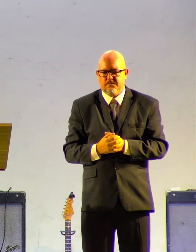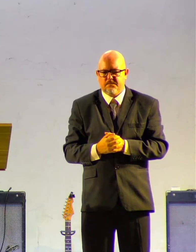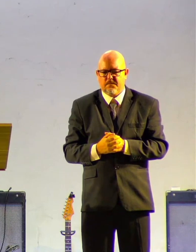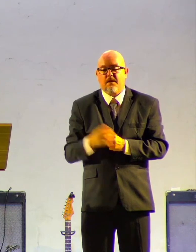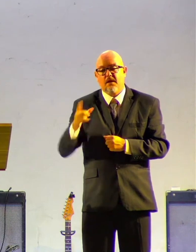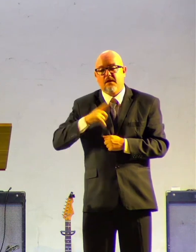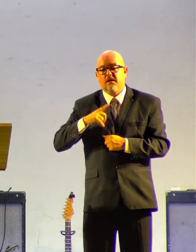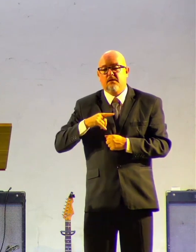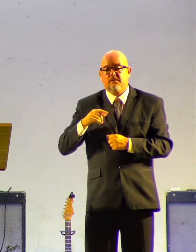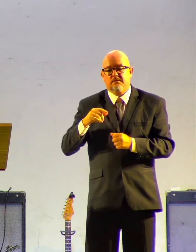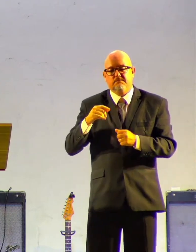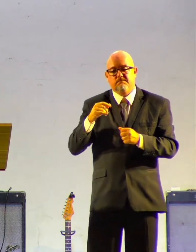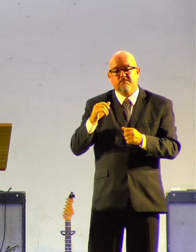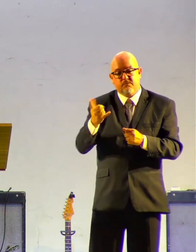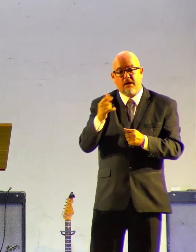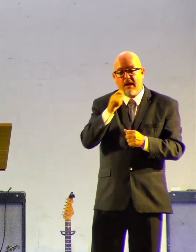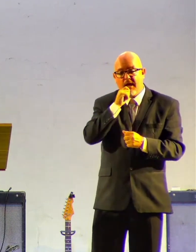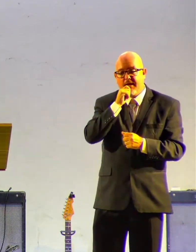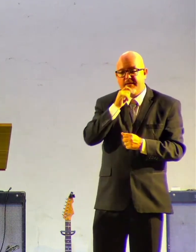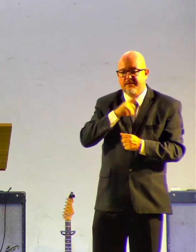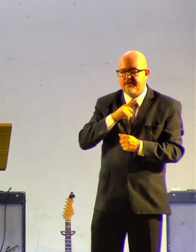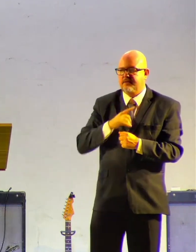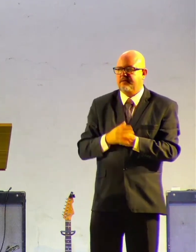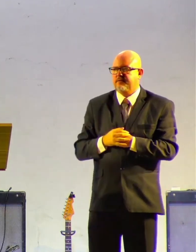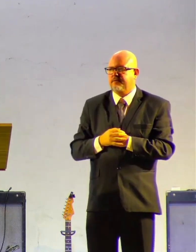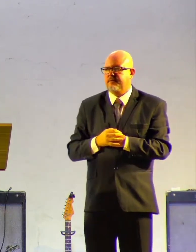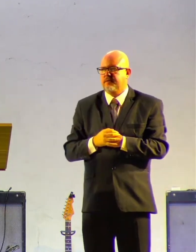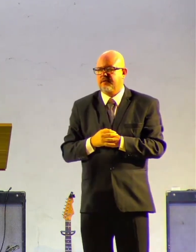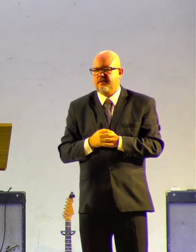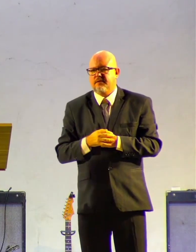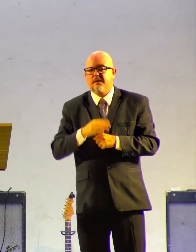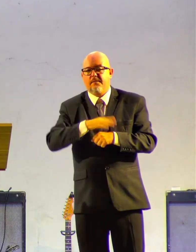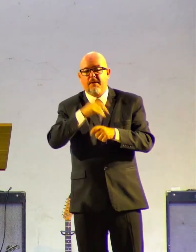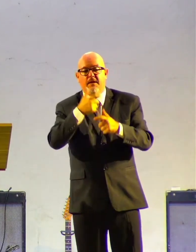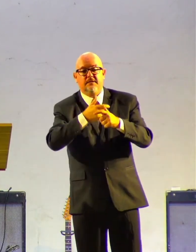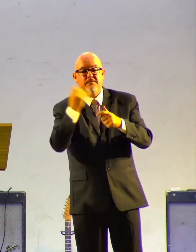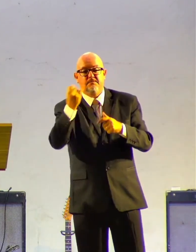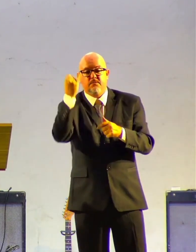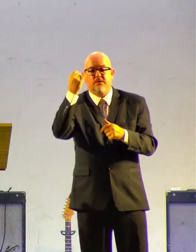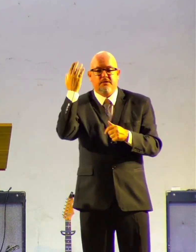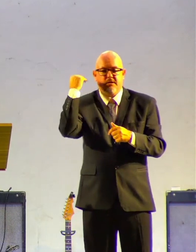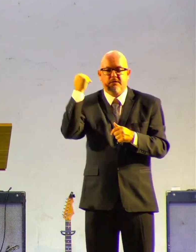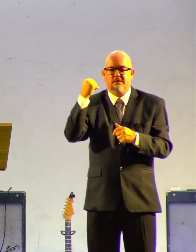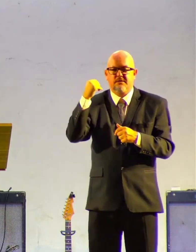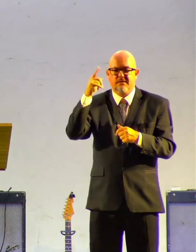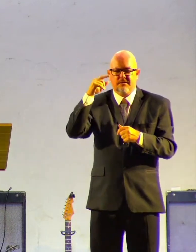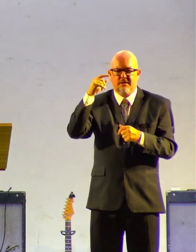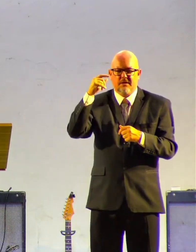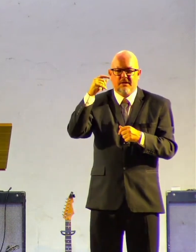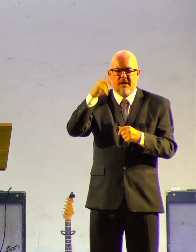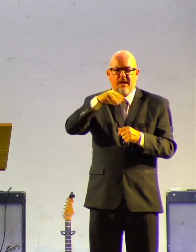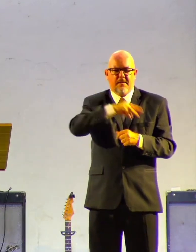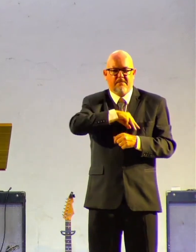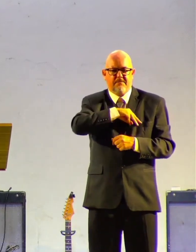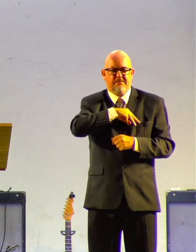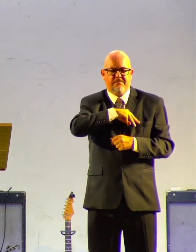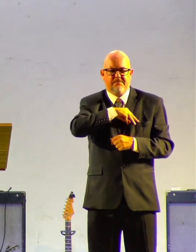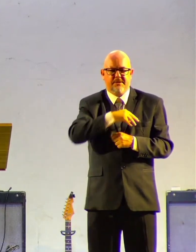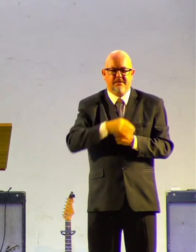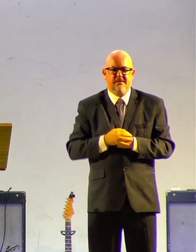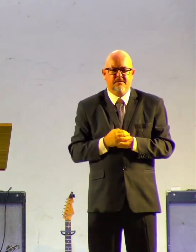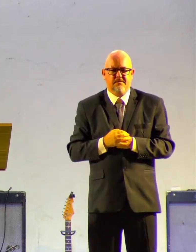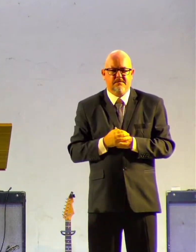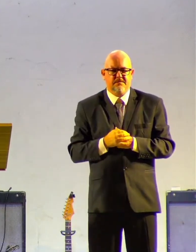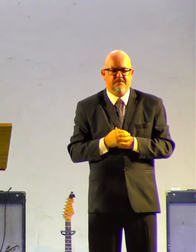Eu tive a oportunidade ainda de visitar um dos mais importantes avivamentos do século XX, na missão Quaces